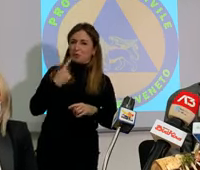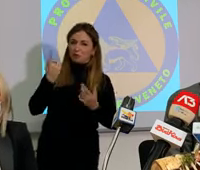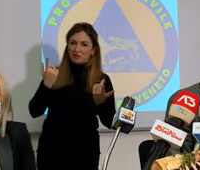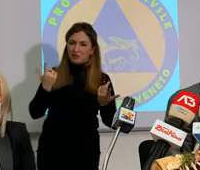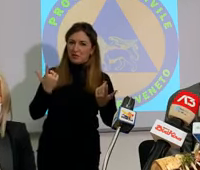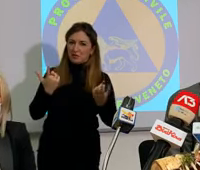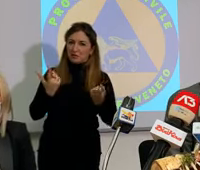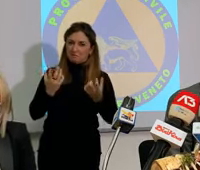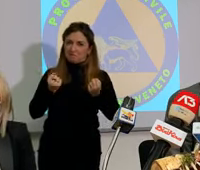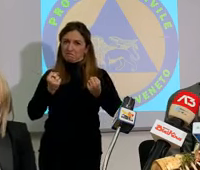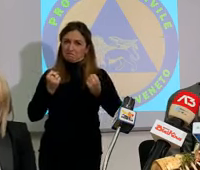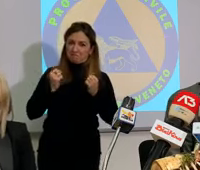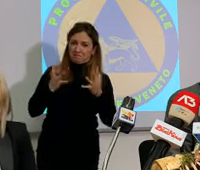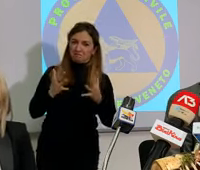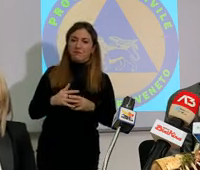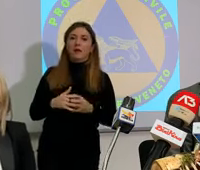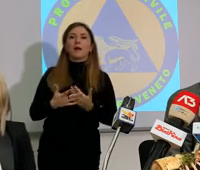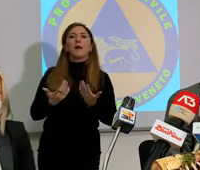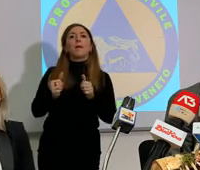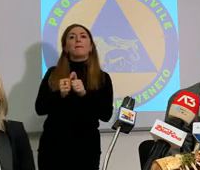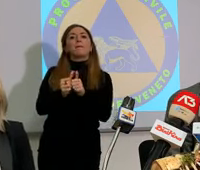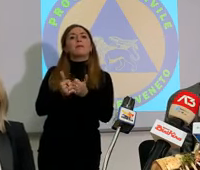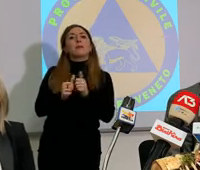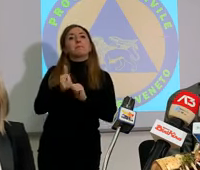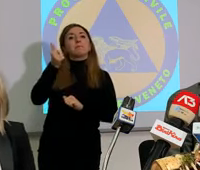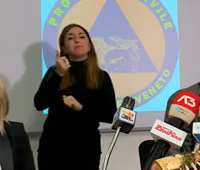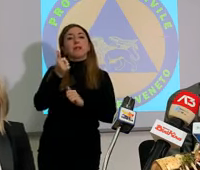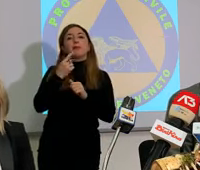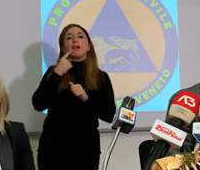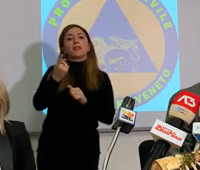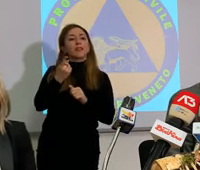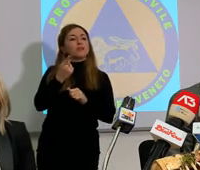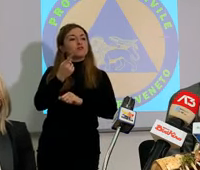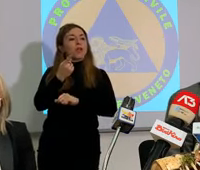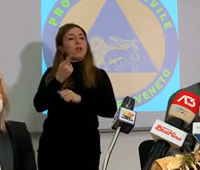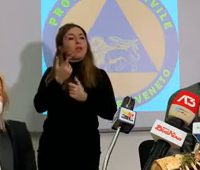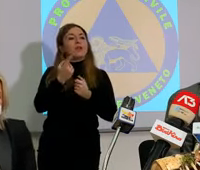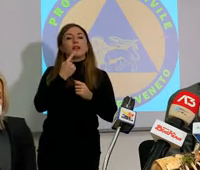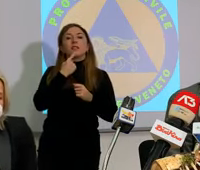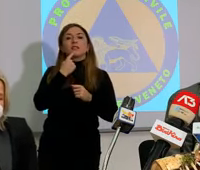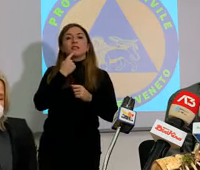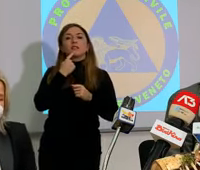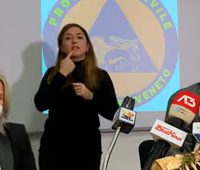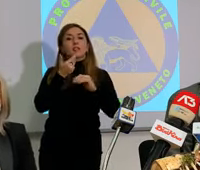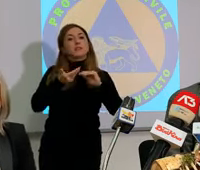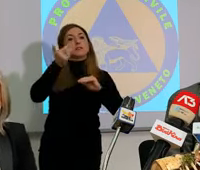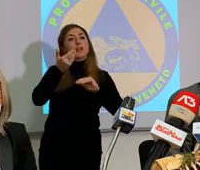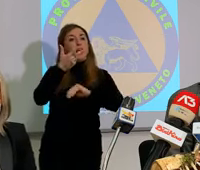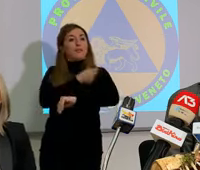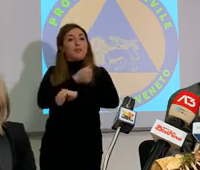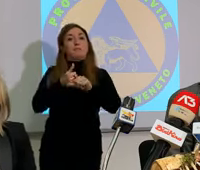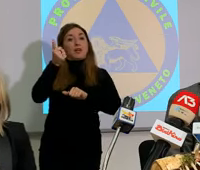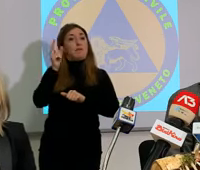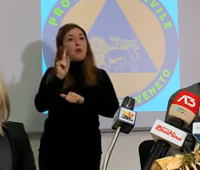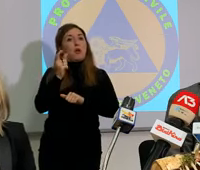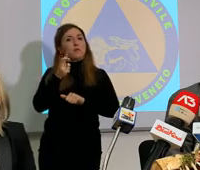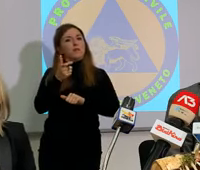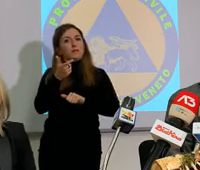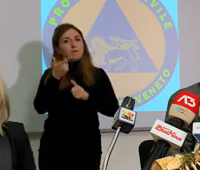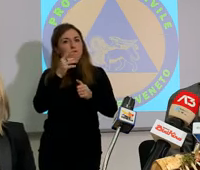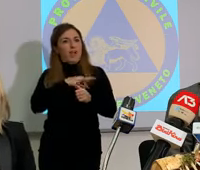prima la casta non deve mai vaccinarsi per prima perché mancano i vaccini dopodiché ora io non so cosa